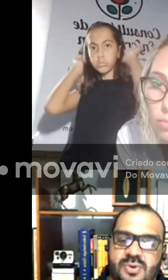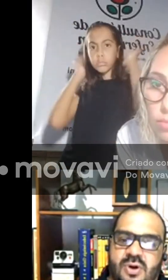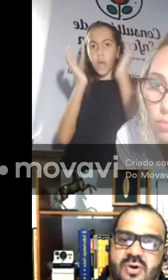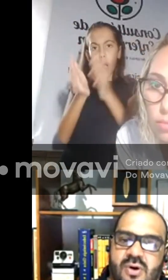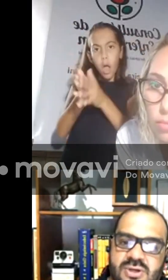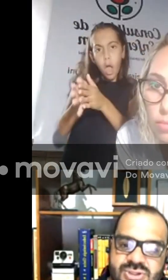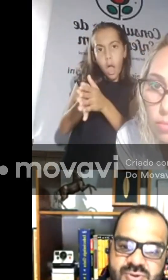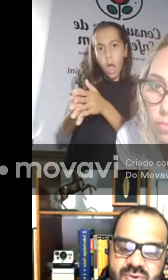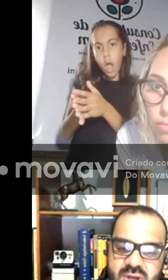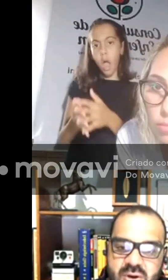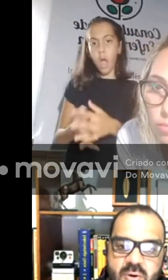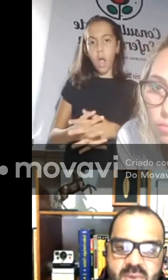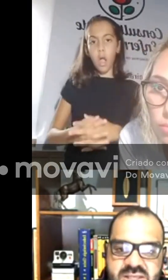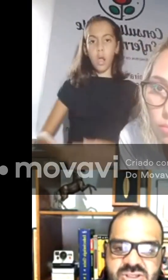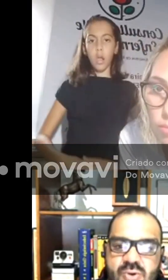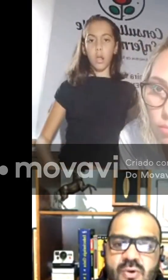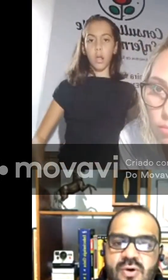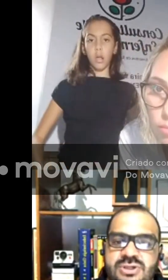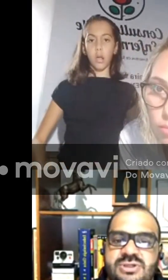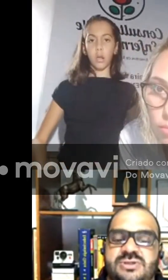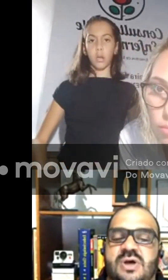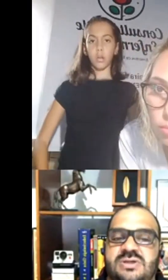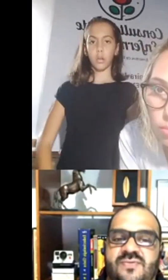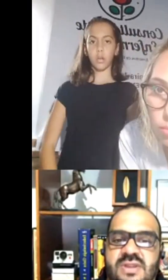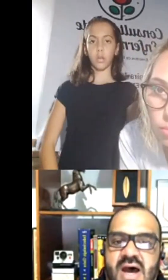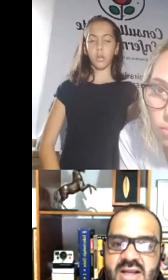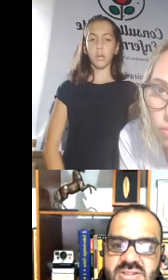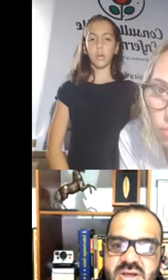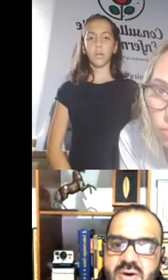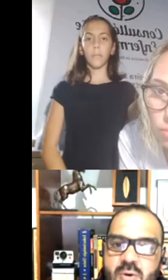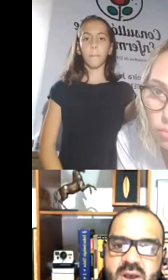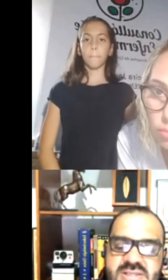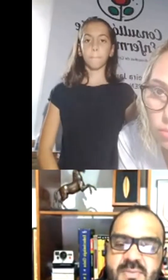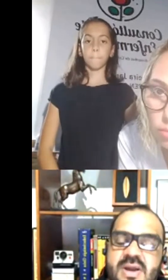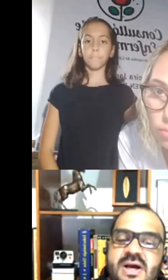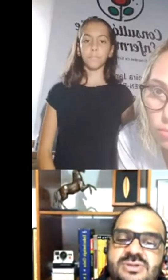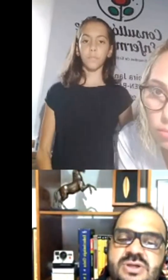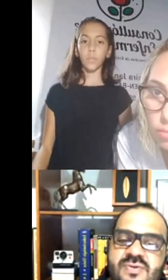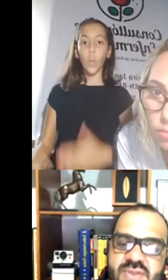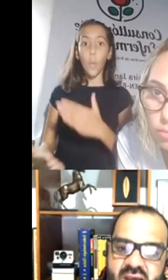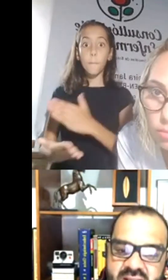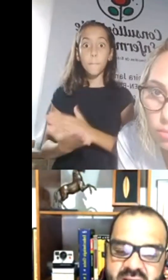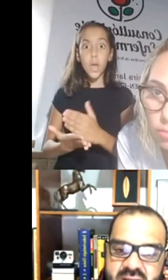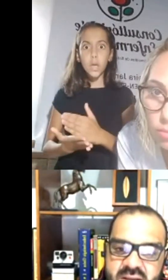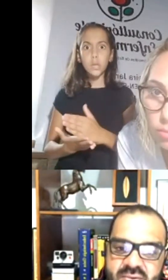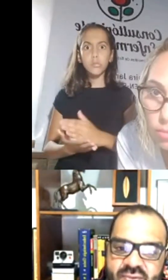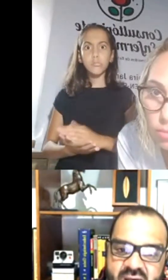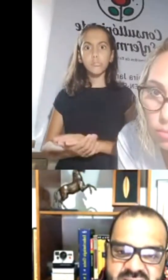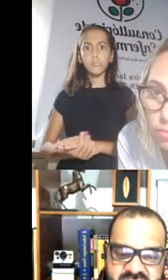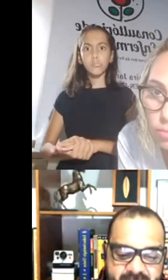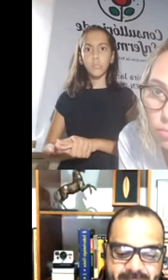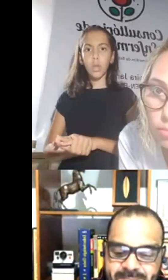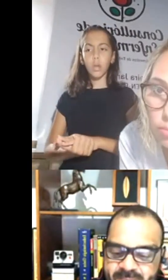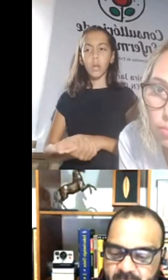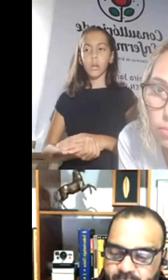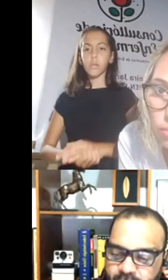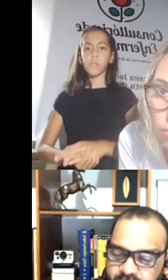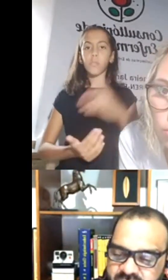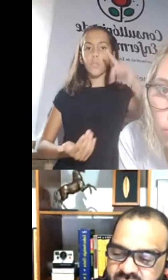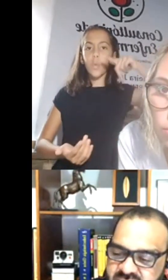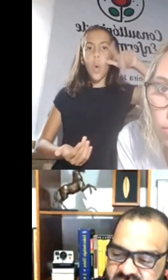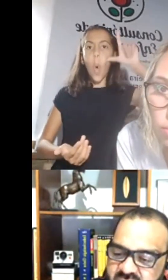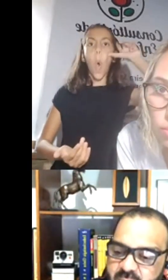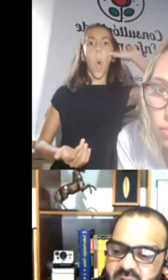fator imunológico. Comece hoje sua atividade. Comece amanhã sua atividade. Faça por